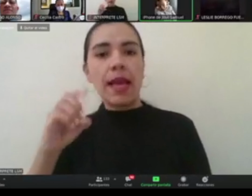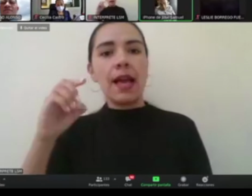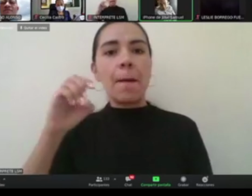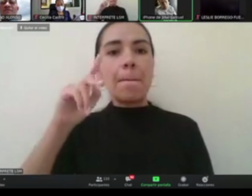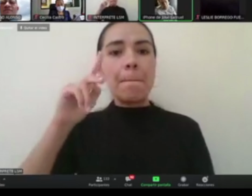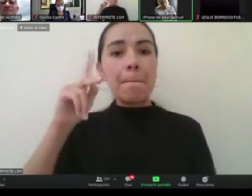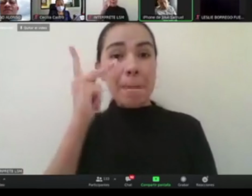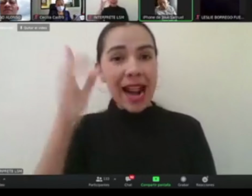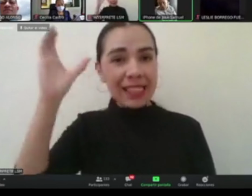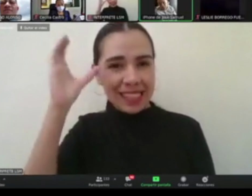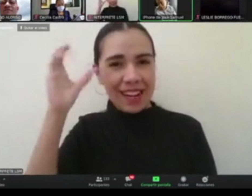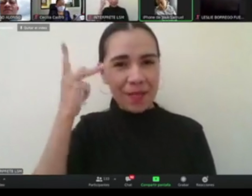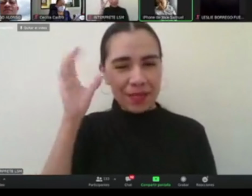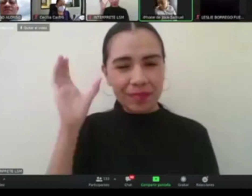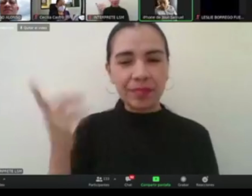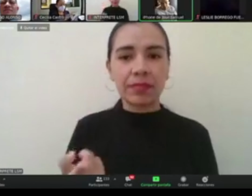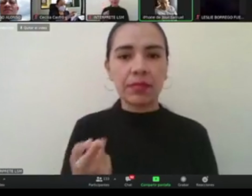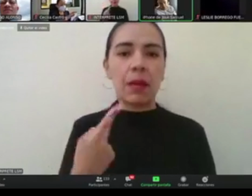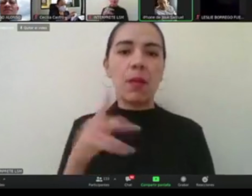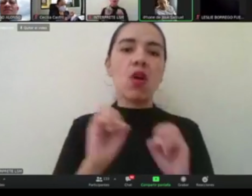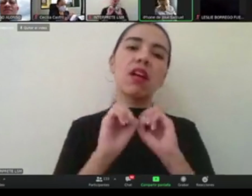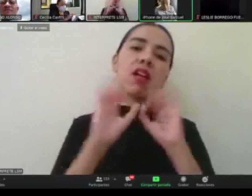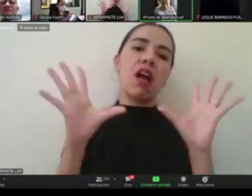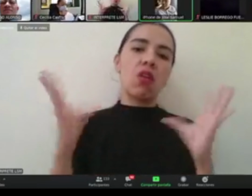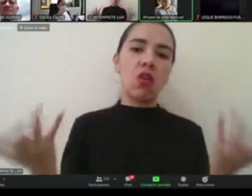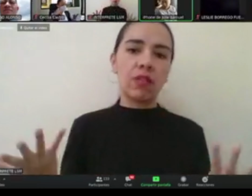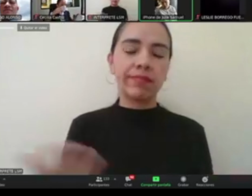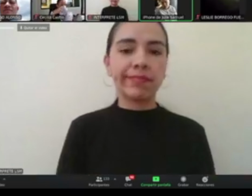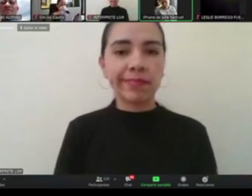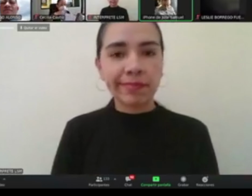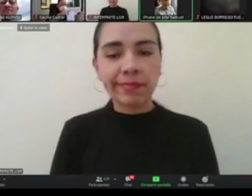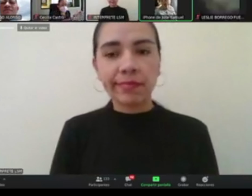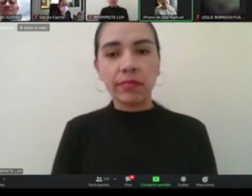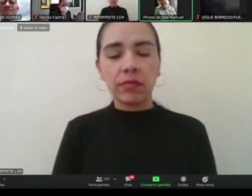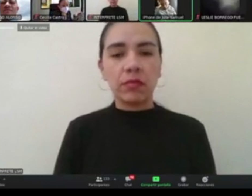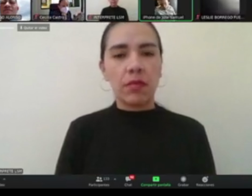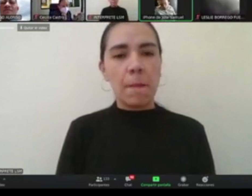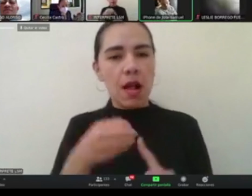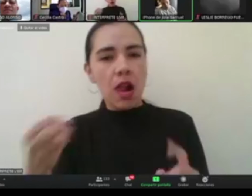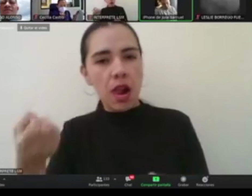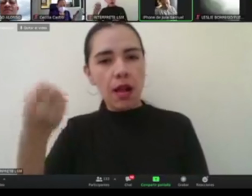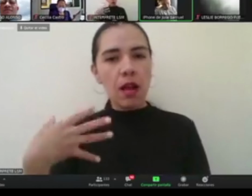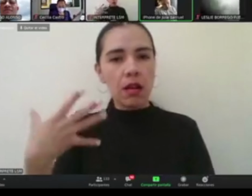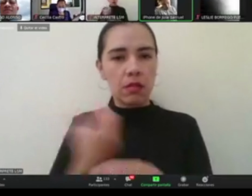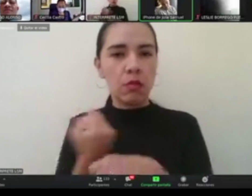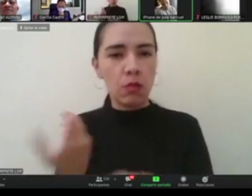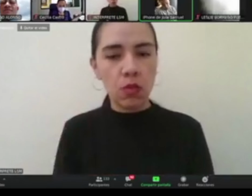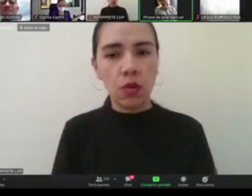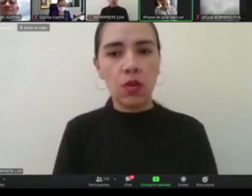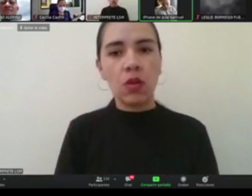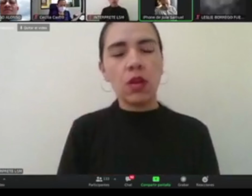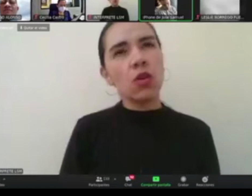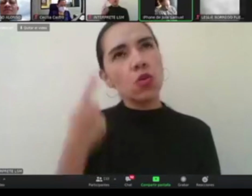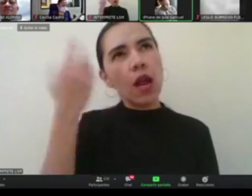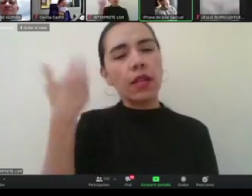Entonces, claro, por ahí todo, estábamos pensando hace 25